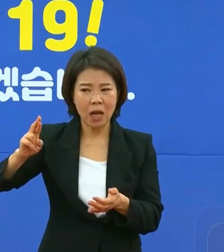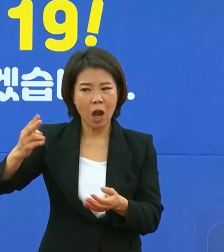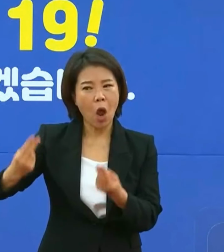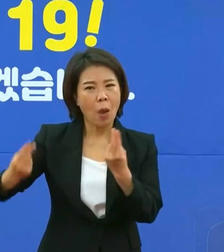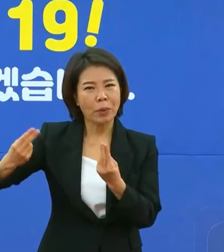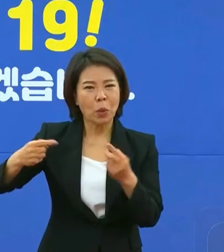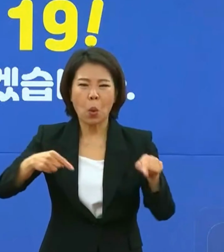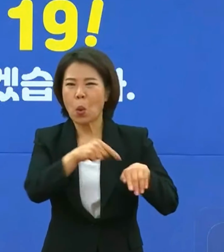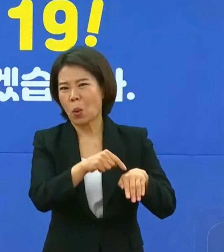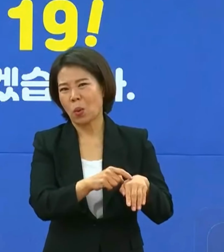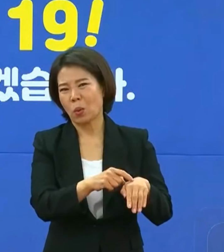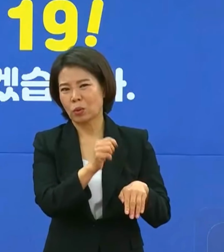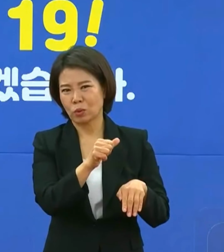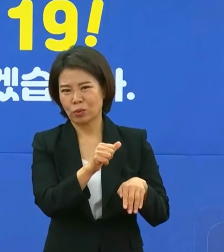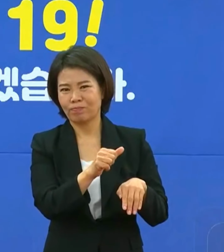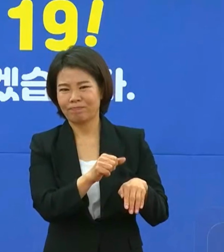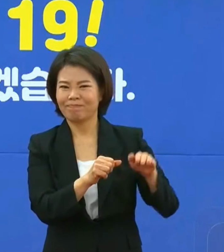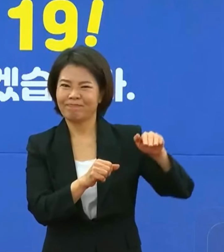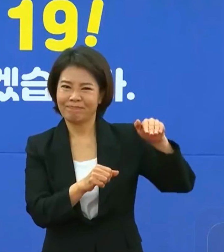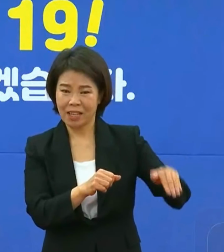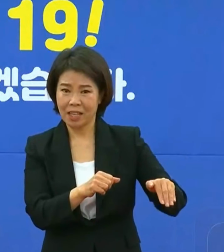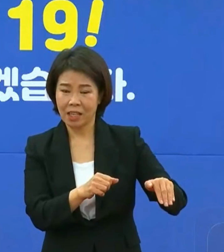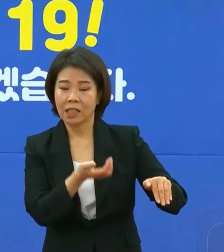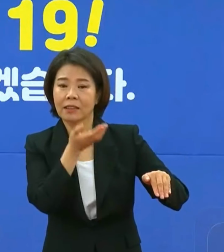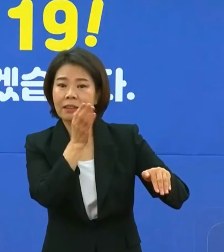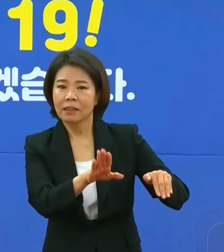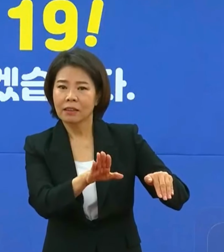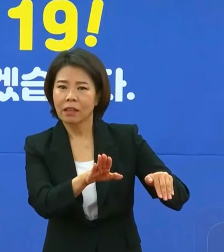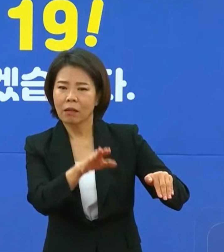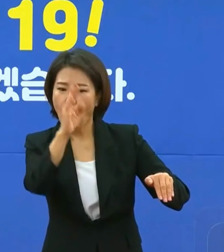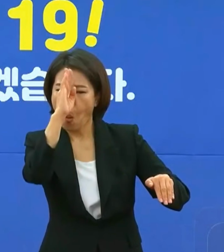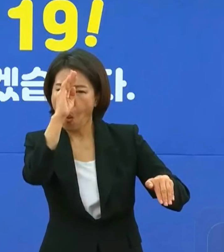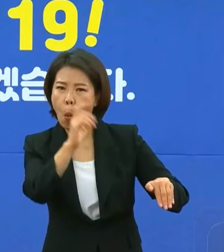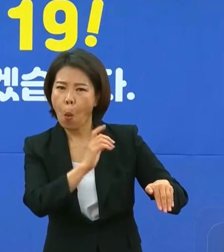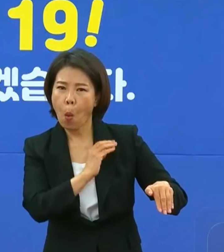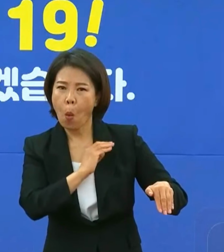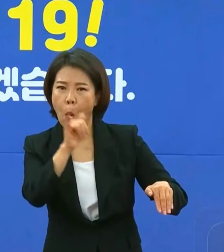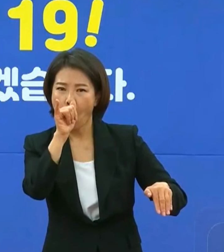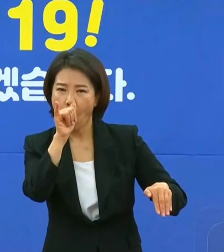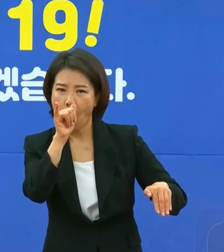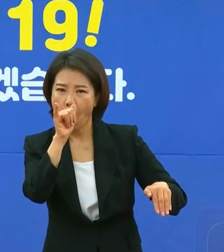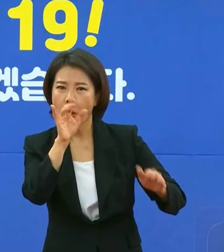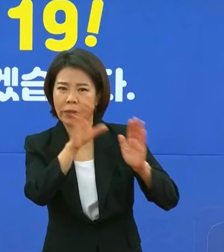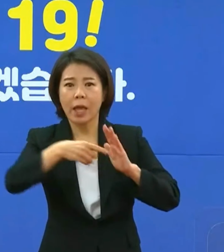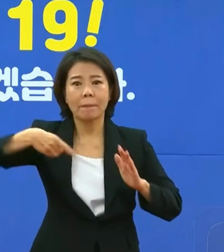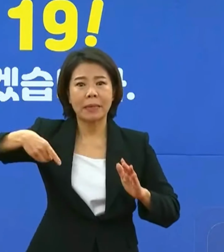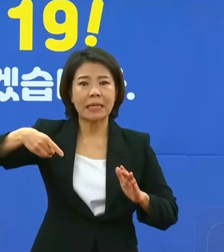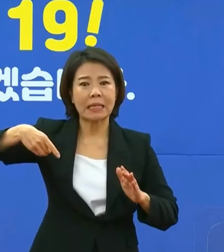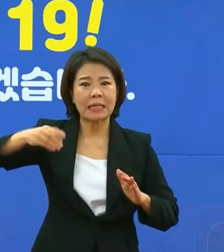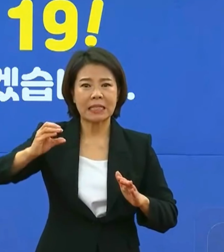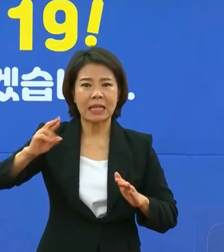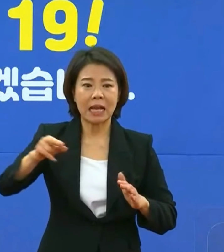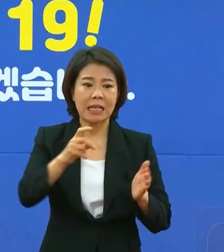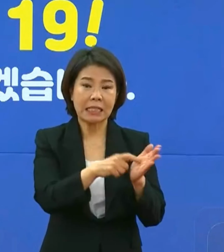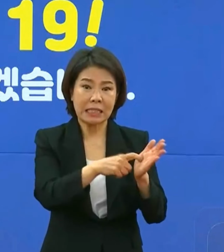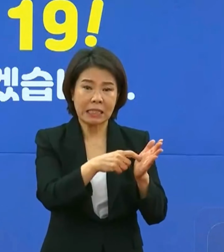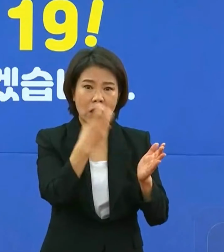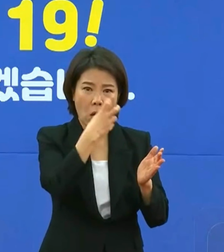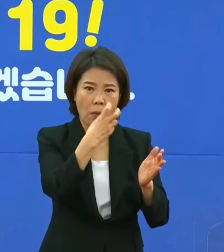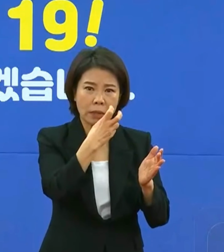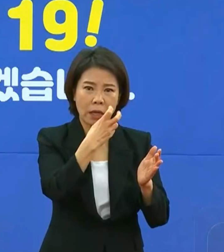떨어질 수 있는 점은 사실입니다 맘 아마 이제 유증 상자 의 경우에는 pcr 검사와 신도 강원 검사의